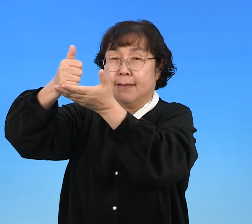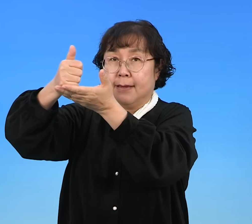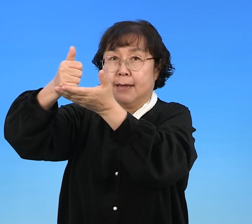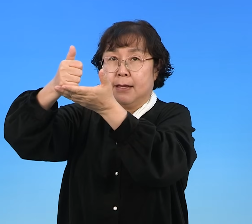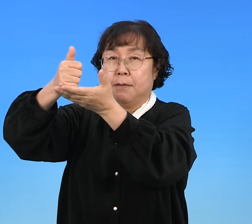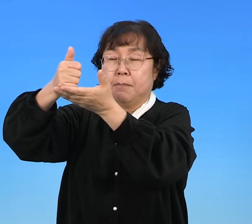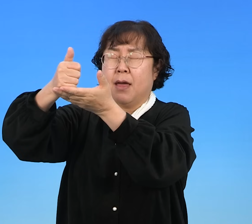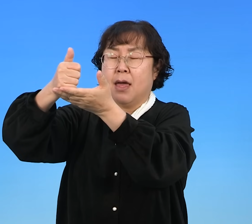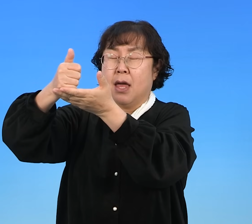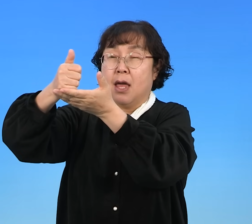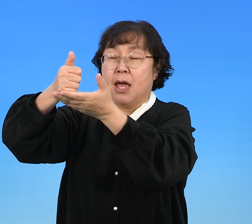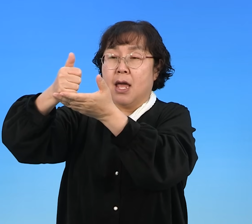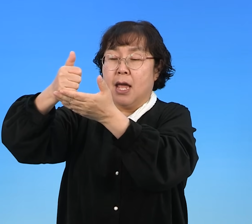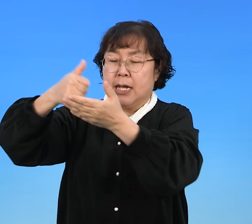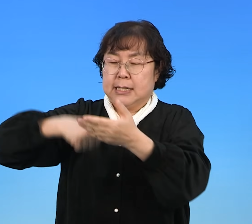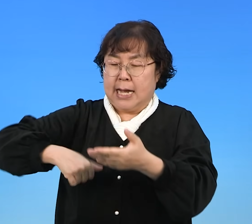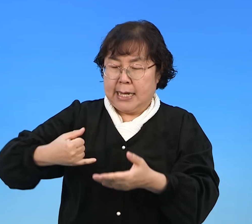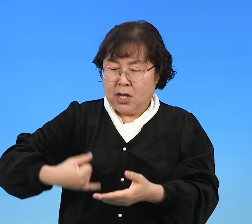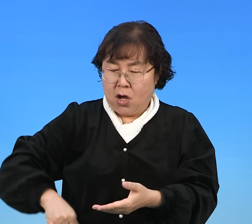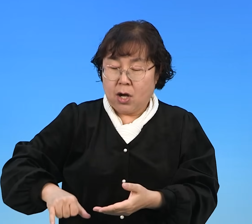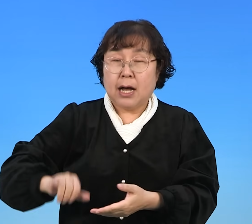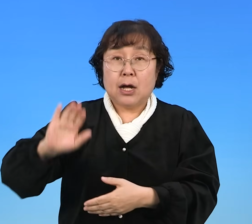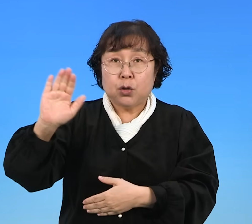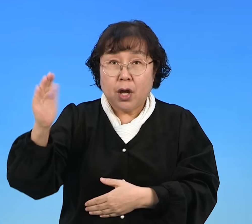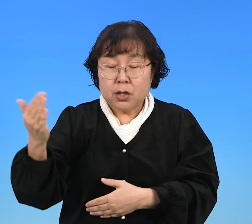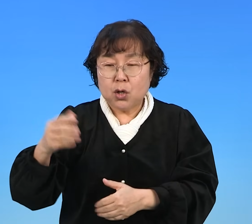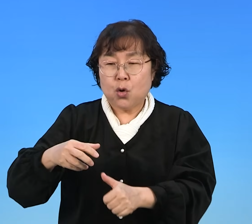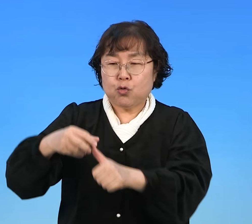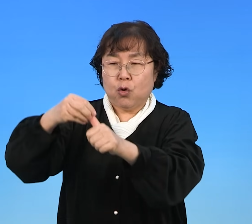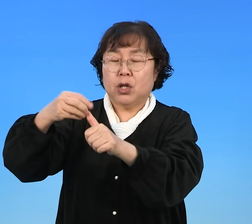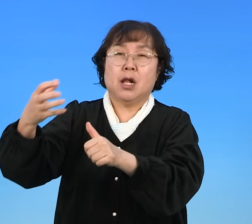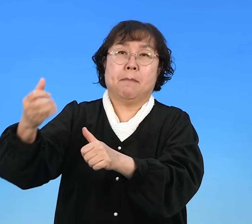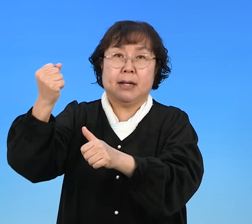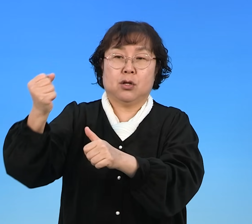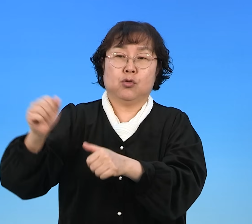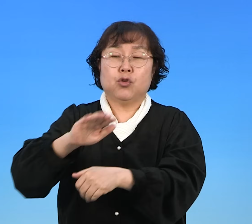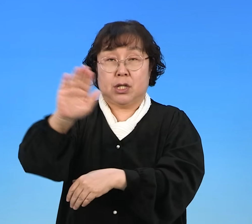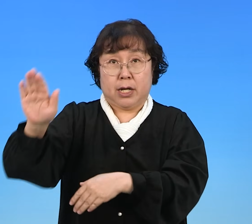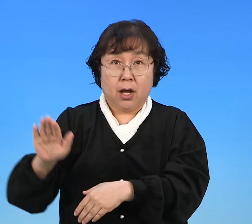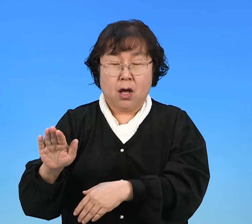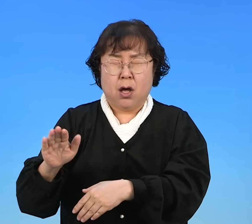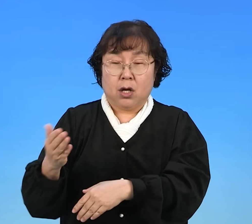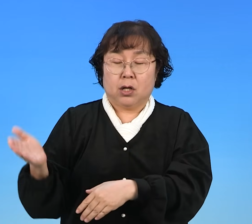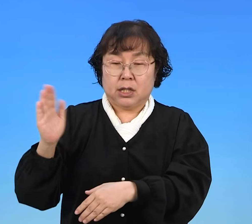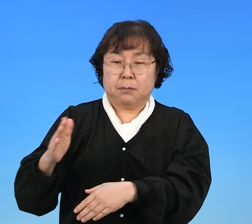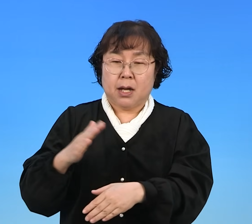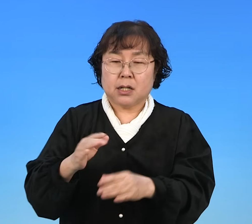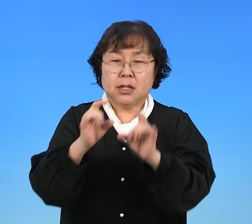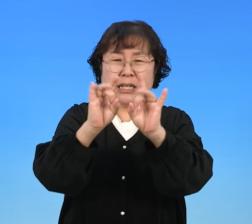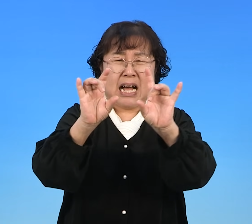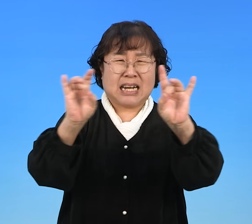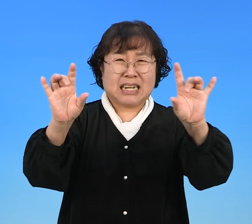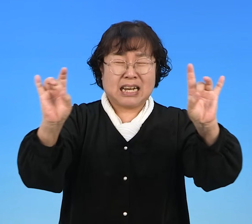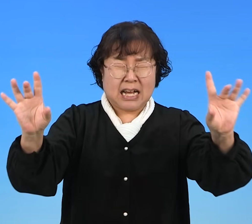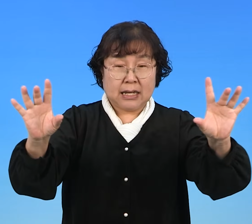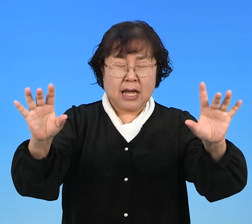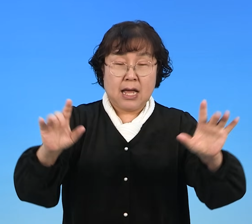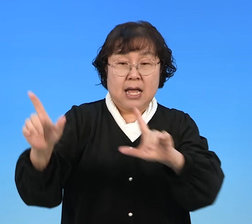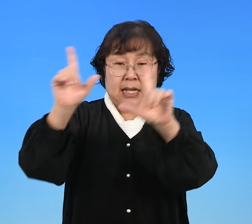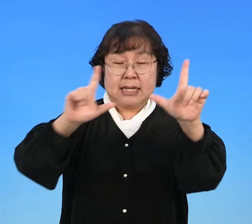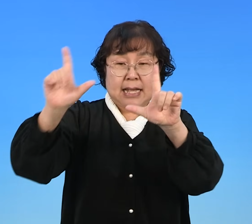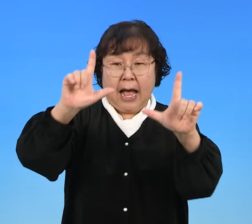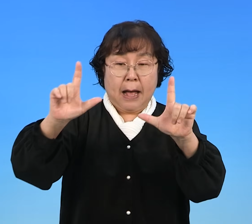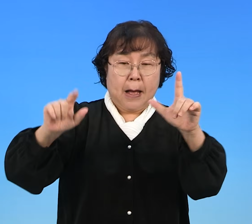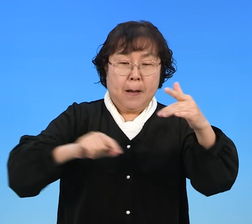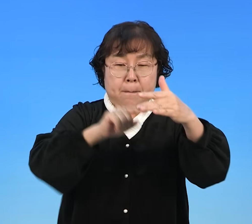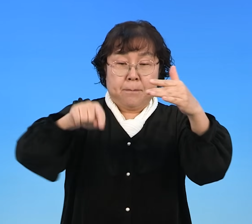공통점이지만요, 자기 삶 가운데 하나님의 일하심을 경험하는 건 천차만별이에요. 하나님이 이 땅에서도